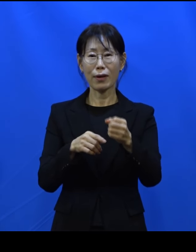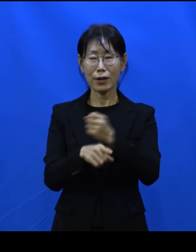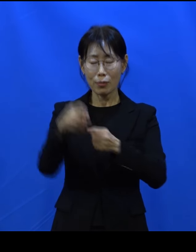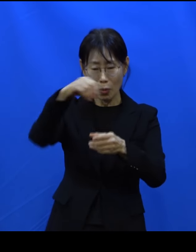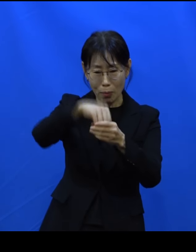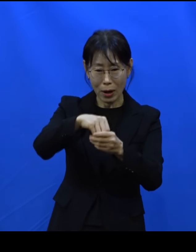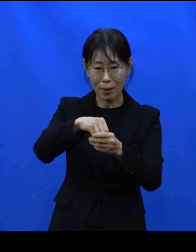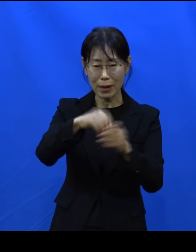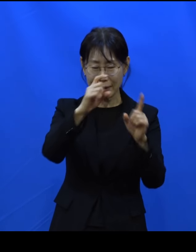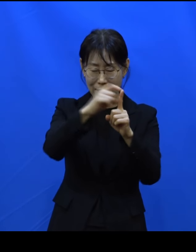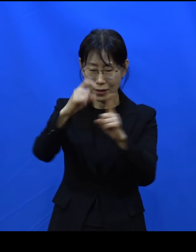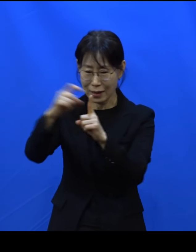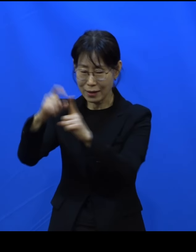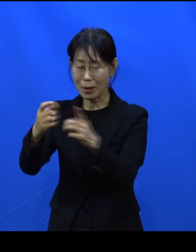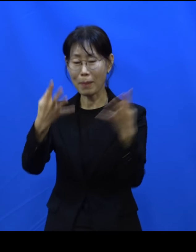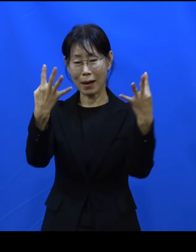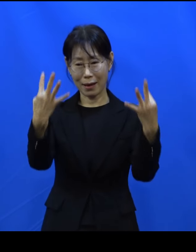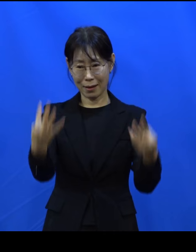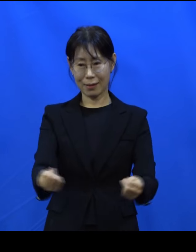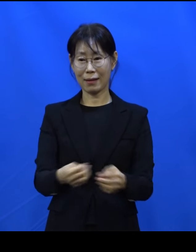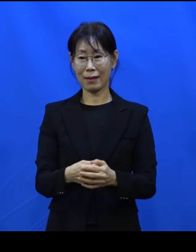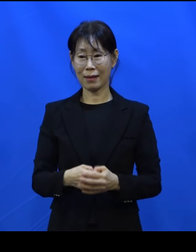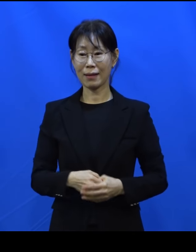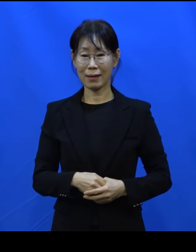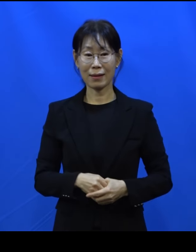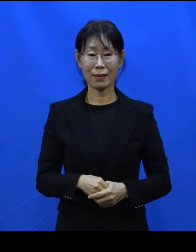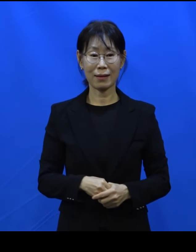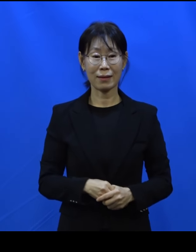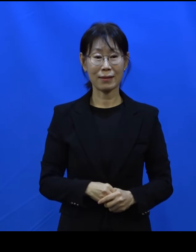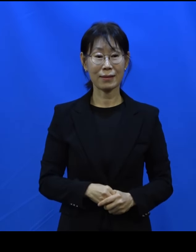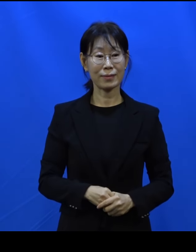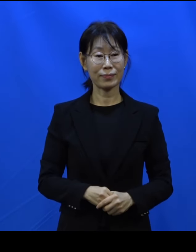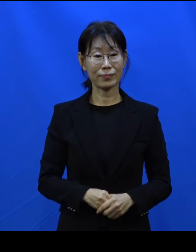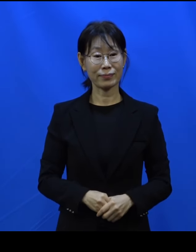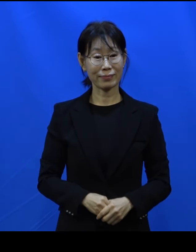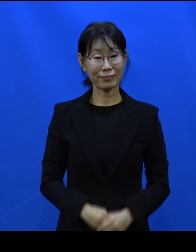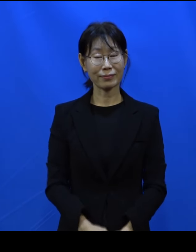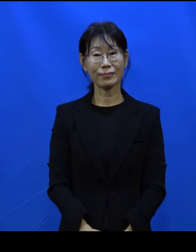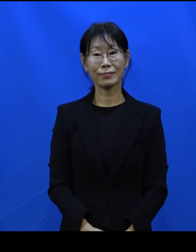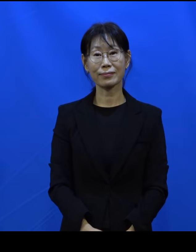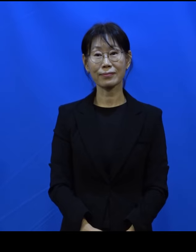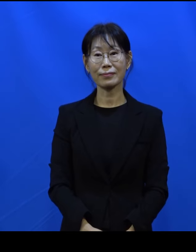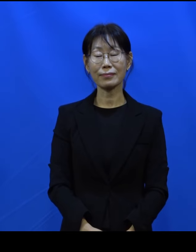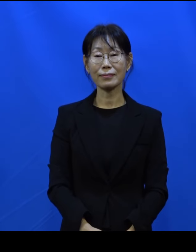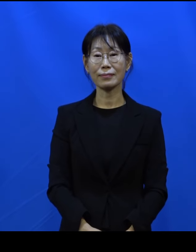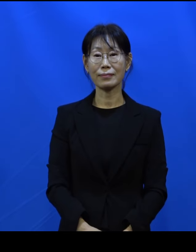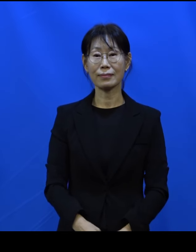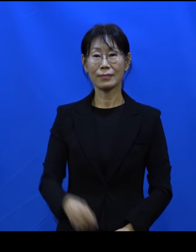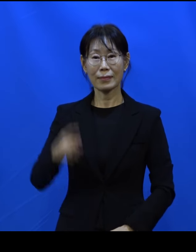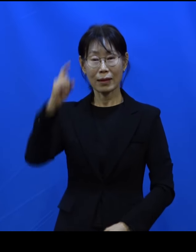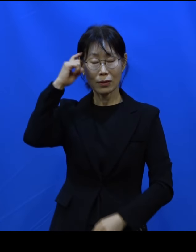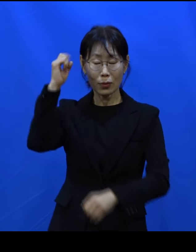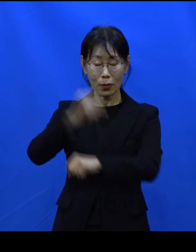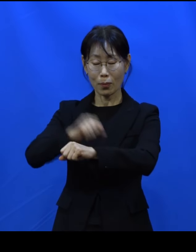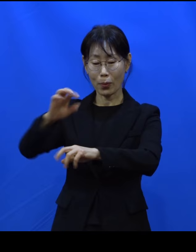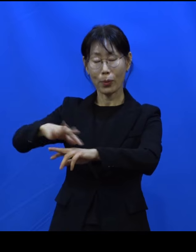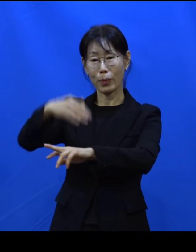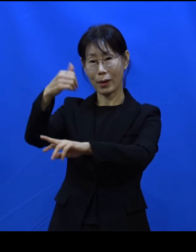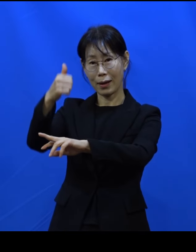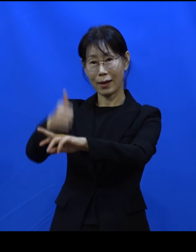우리가 큰 흐름을 가지고 지금 이제 따라가고 있습니다. 자, 이제, 솔로몬 왕이